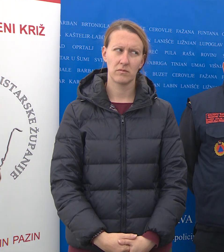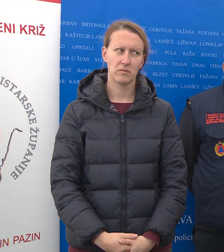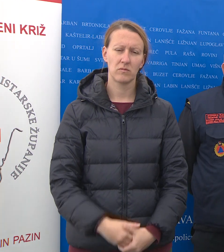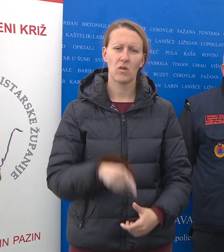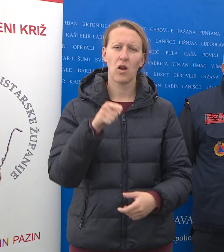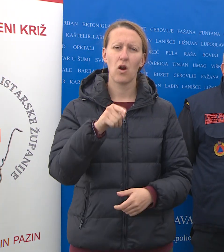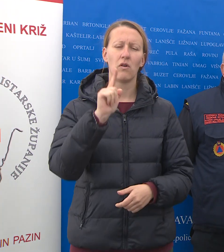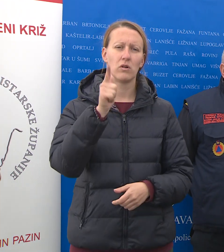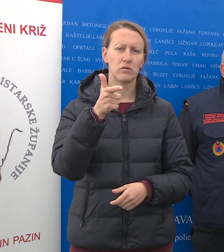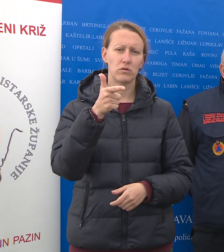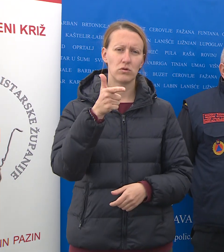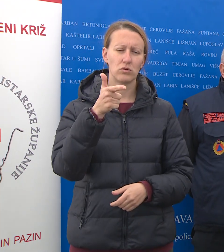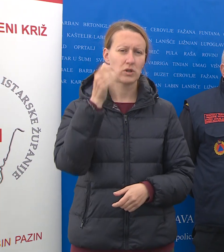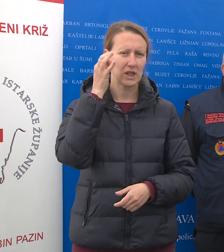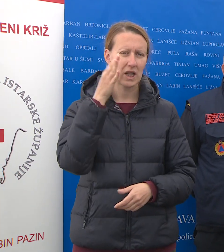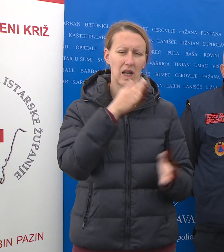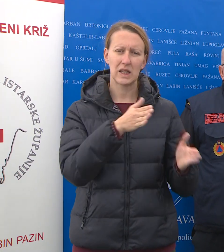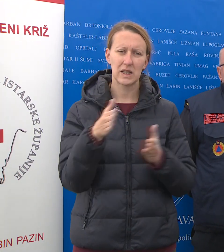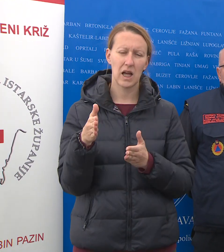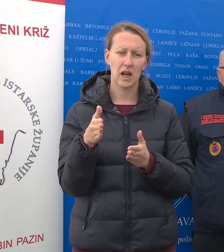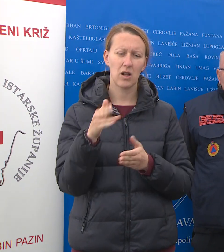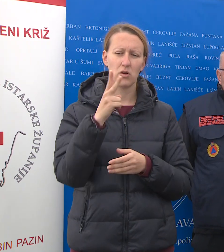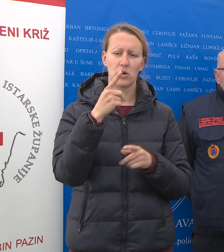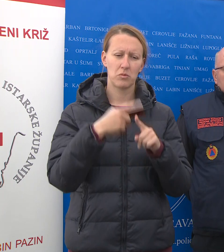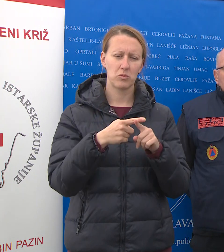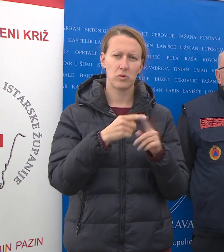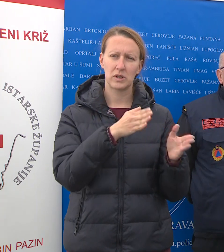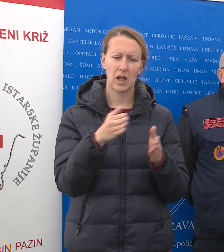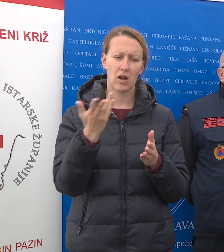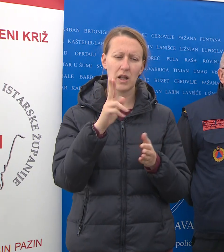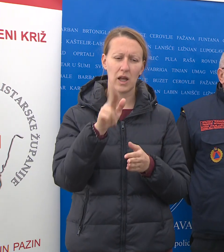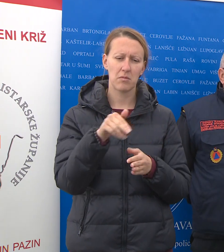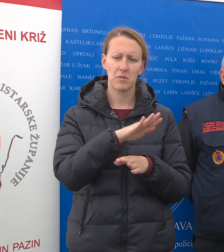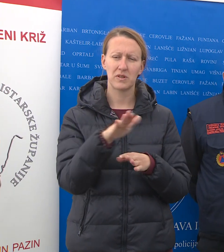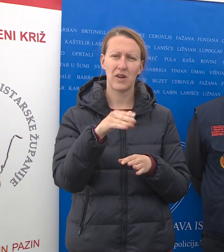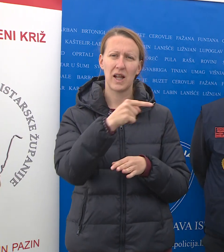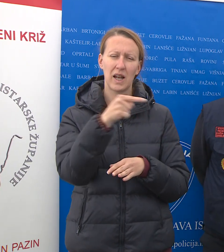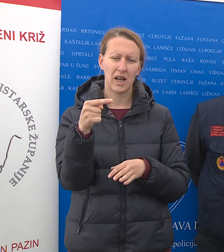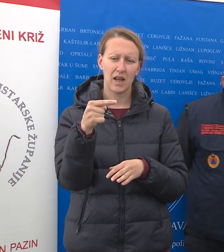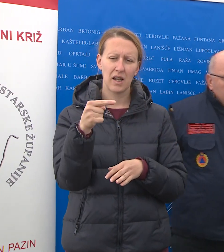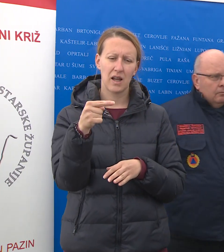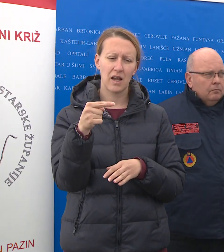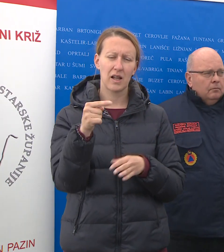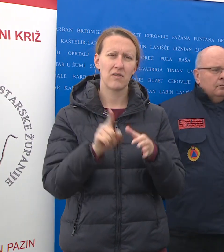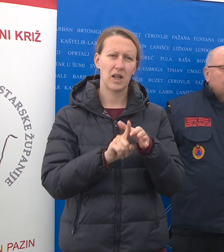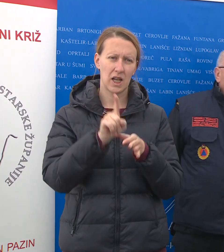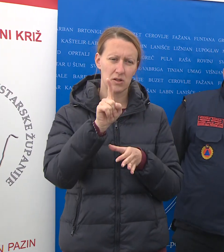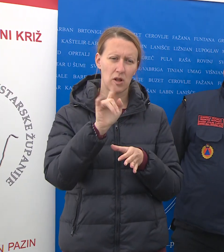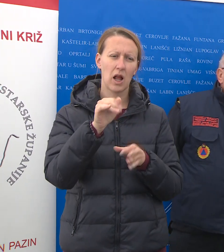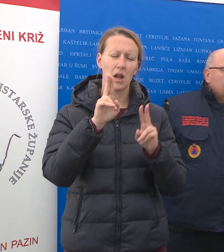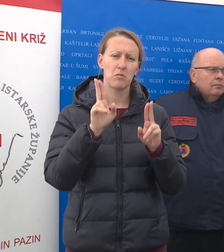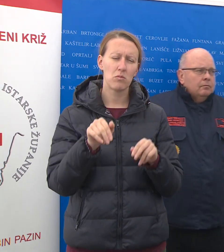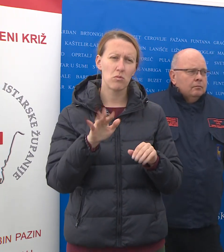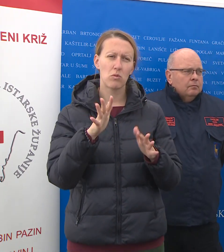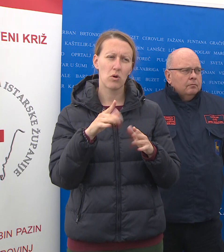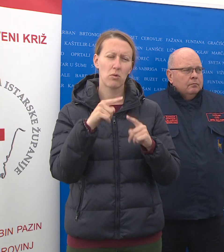Ovo je drugi dan za redom, odnosno drugi put za redom kada imamo sve negativne rezultate. Da li